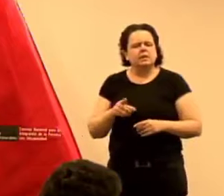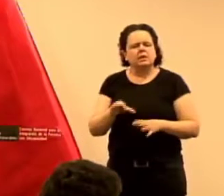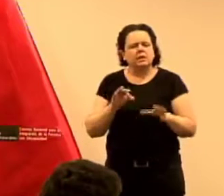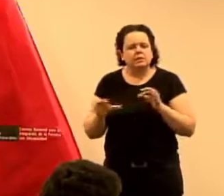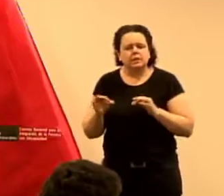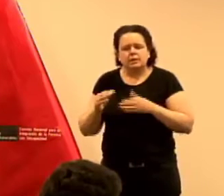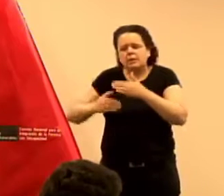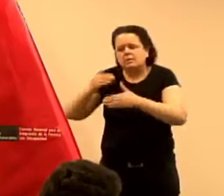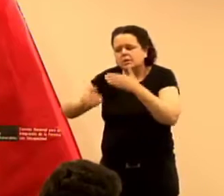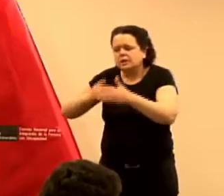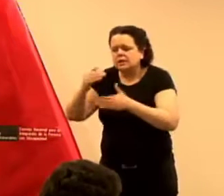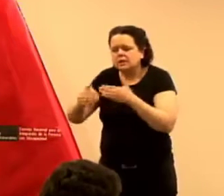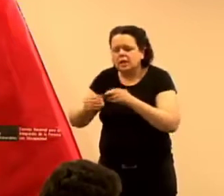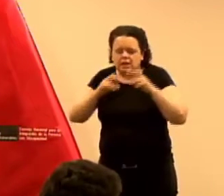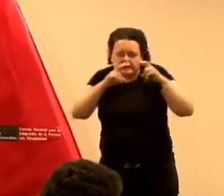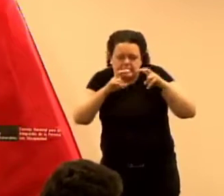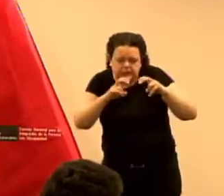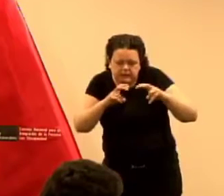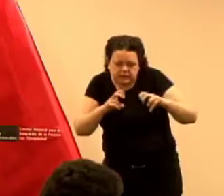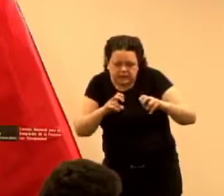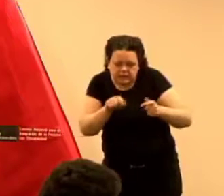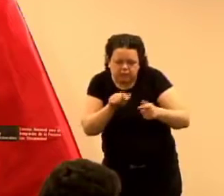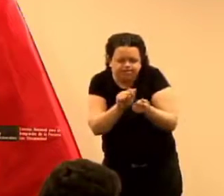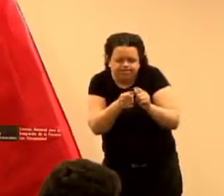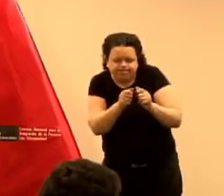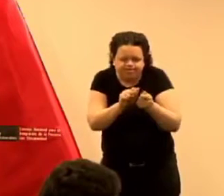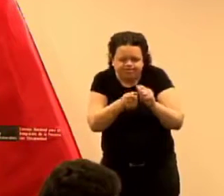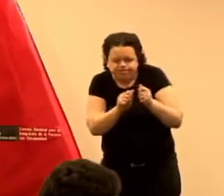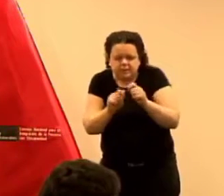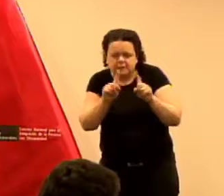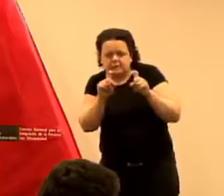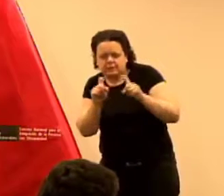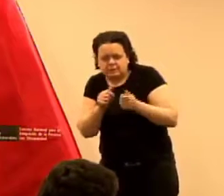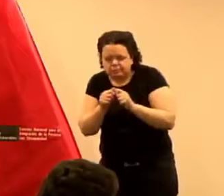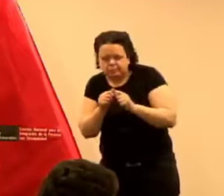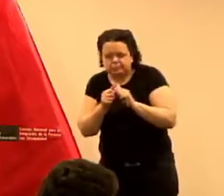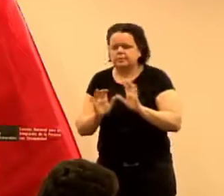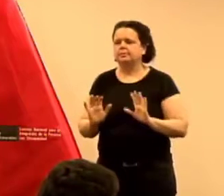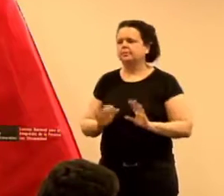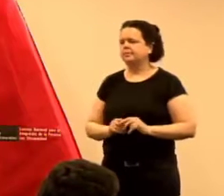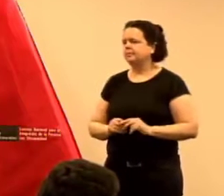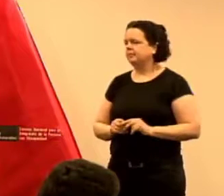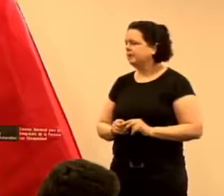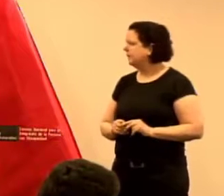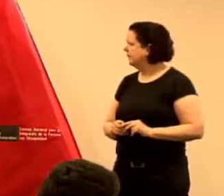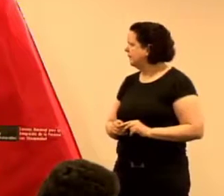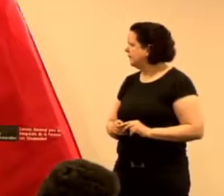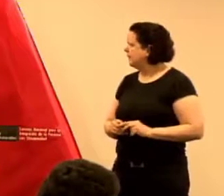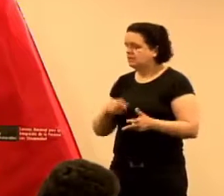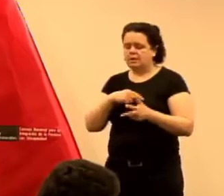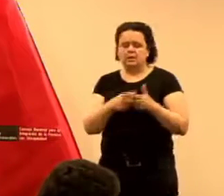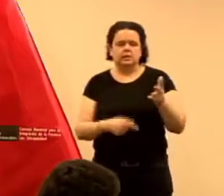ahora en el proceso de revisión y adaptación de estas preguntas específicas. Vamos a ver brevemente los